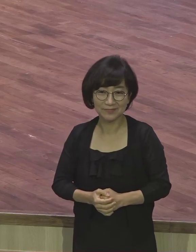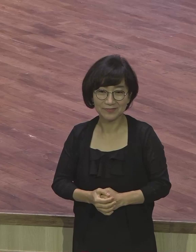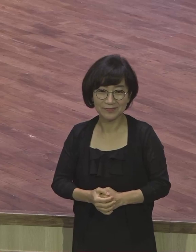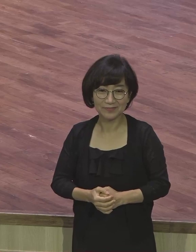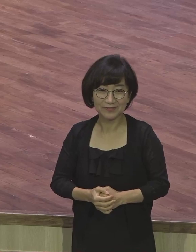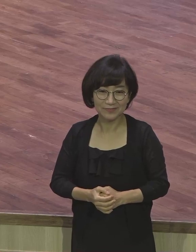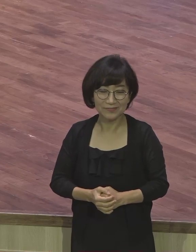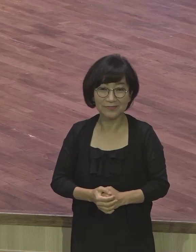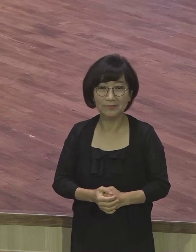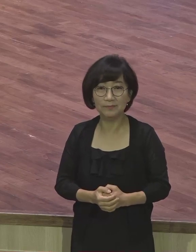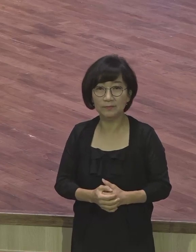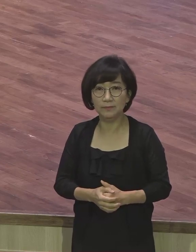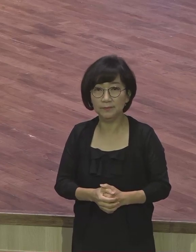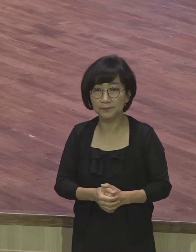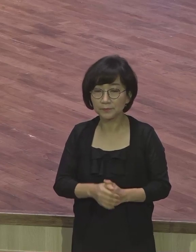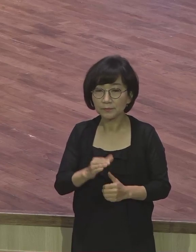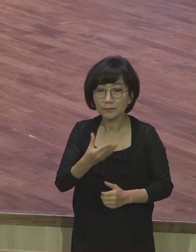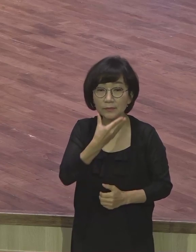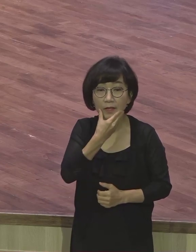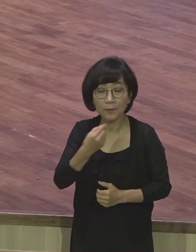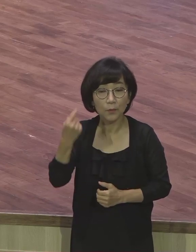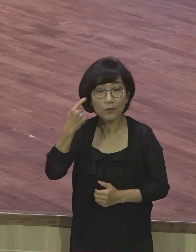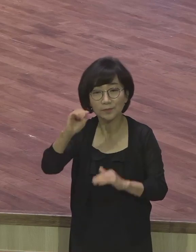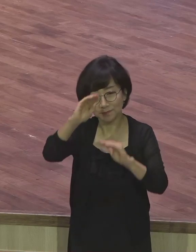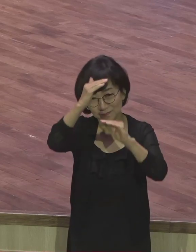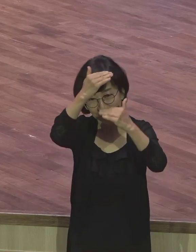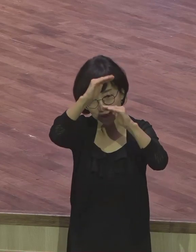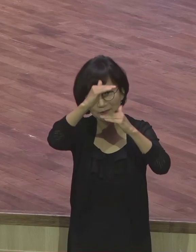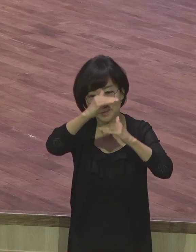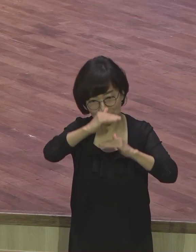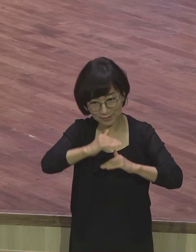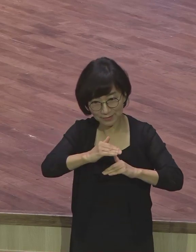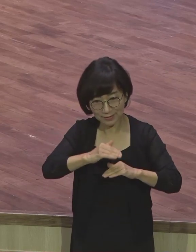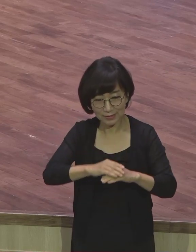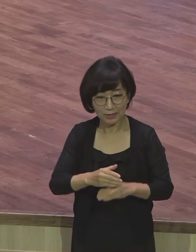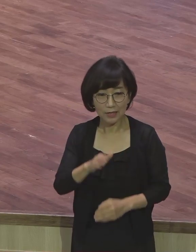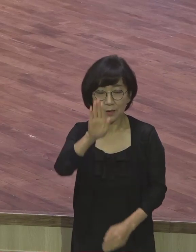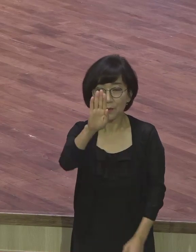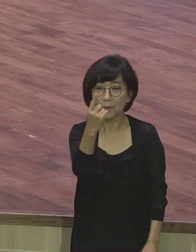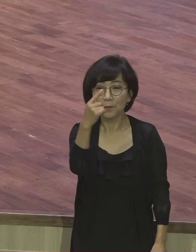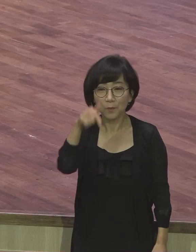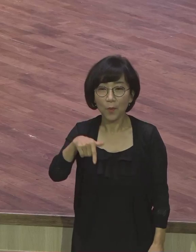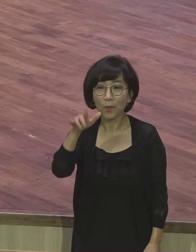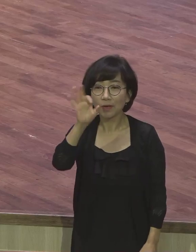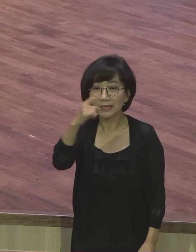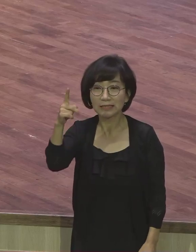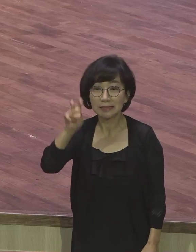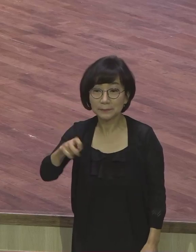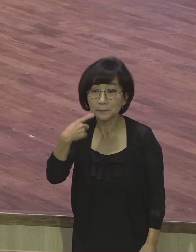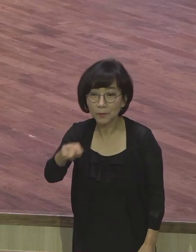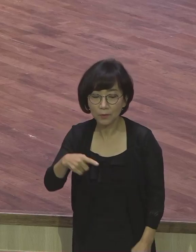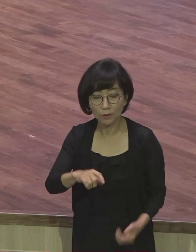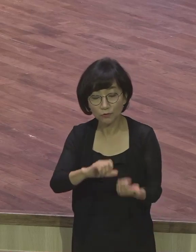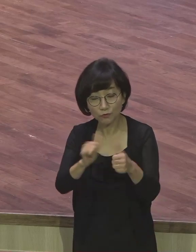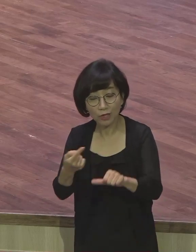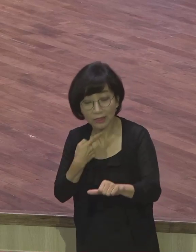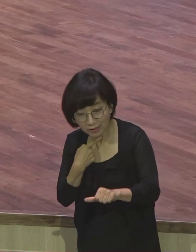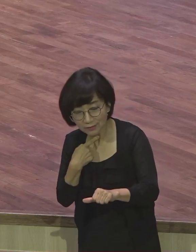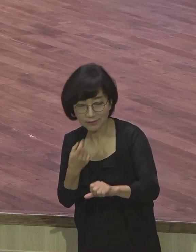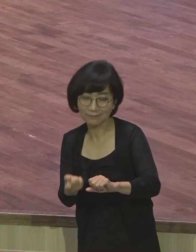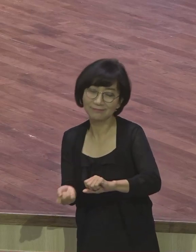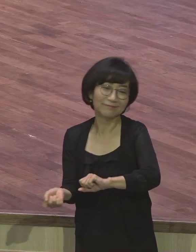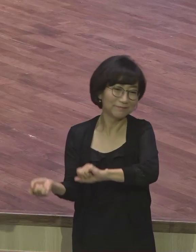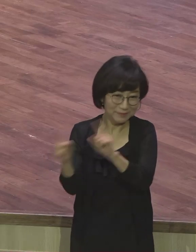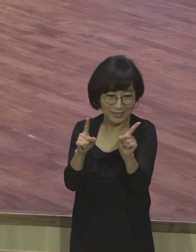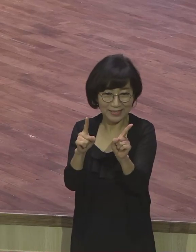이게 뭐냐? 복음이에요, 복음. 복음은 죽은 자 살리는 거예요.